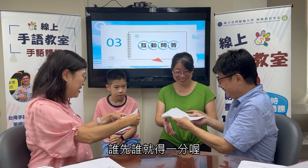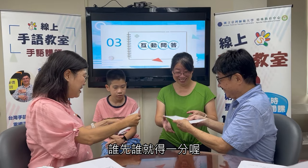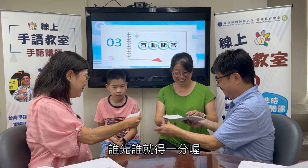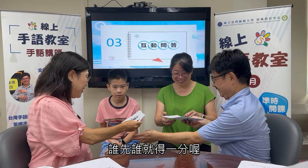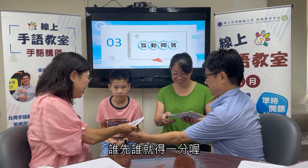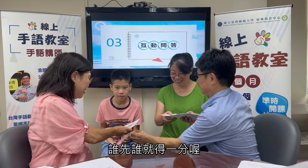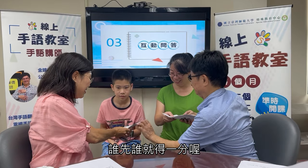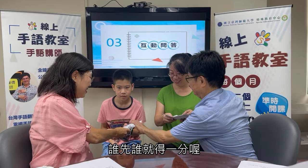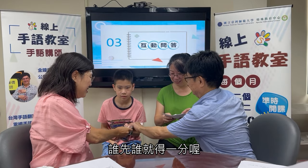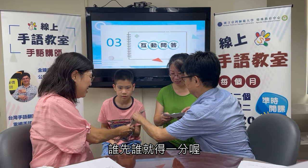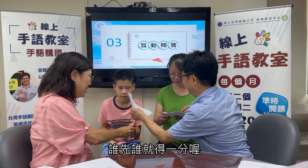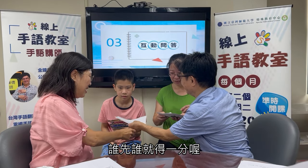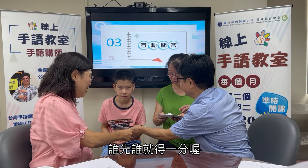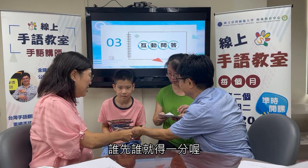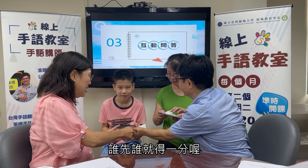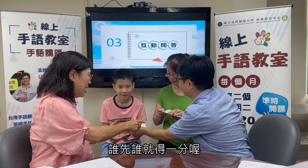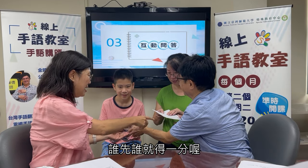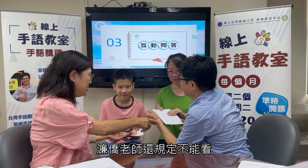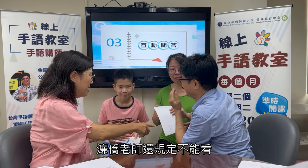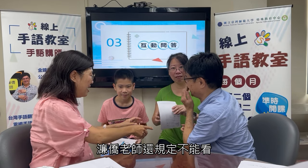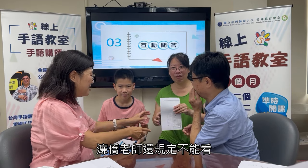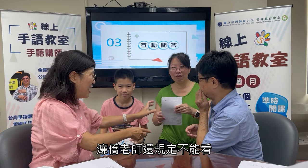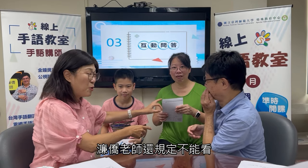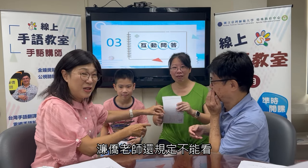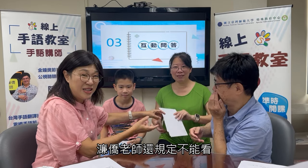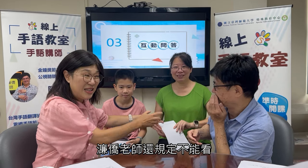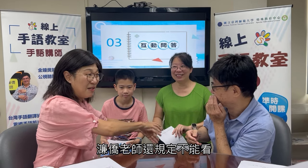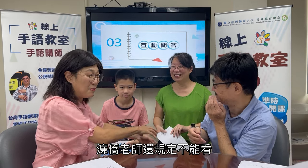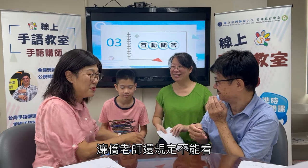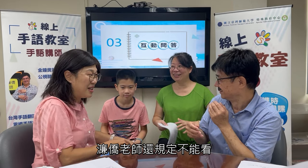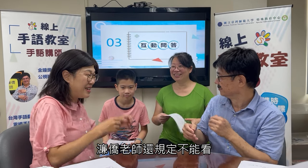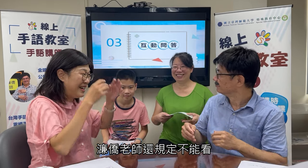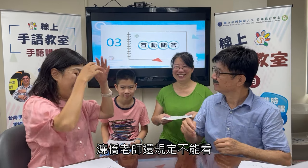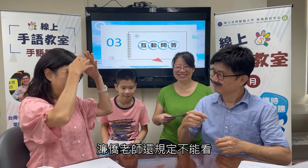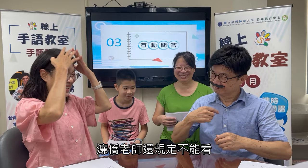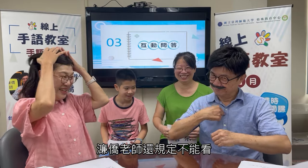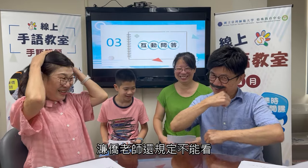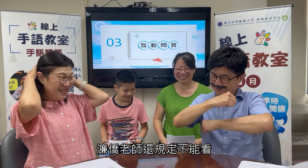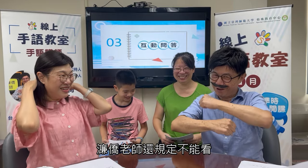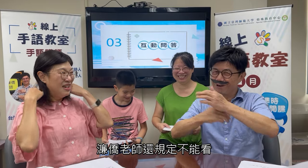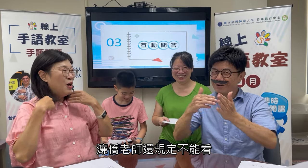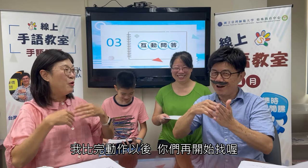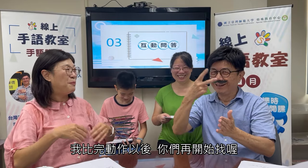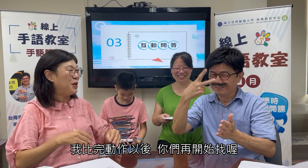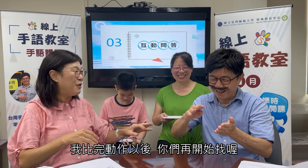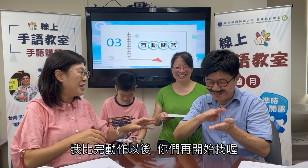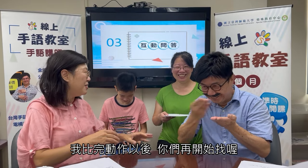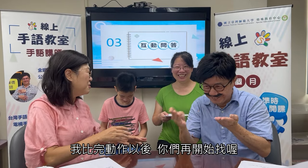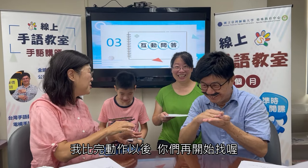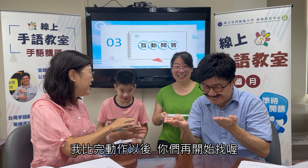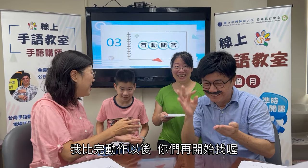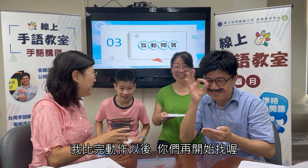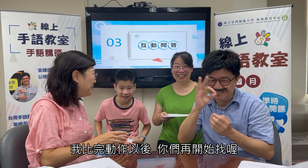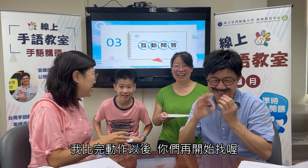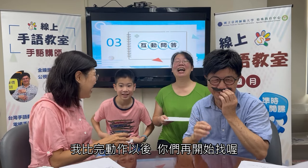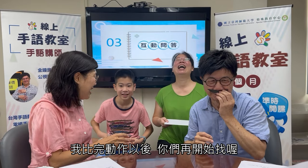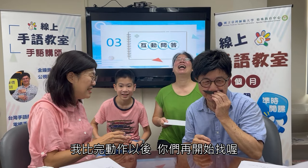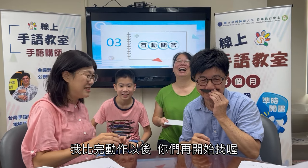一分哦。好，连桥老师还规定要不能看。我比完动作以后你们再开始